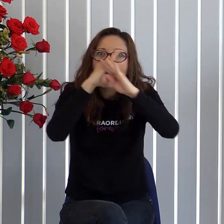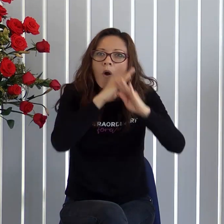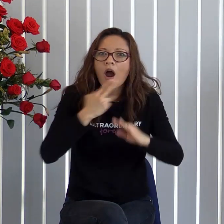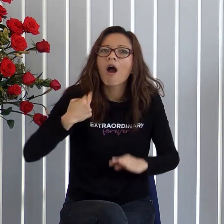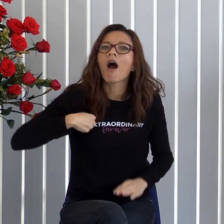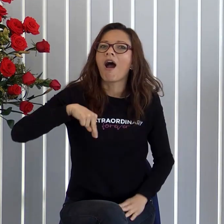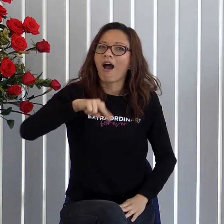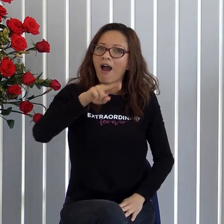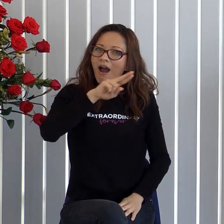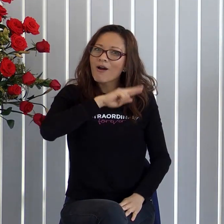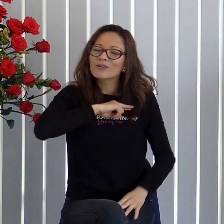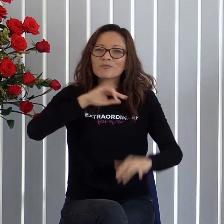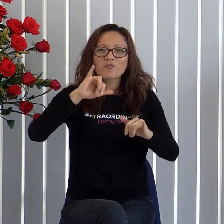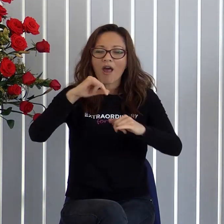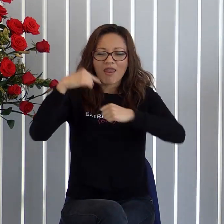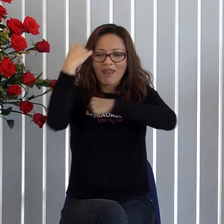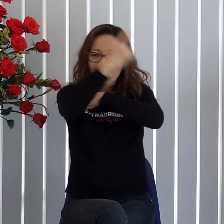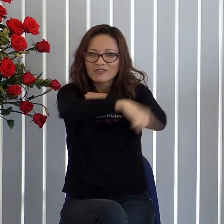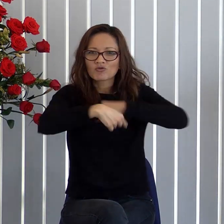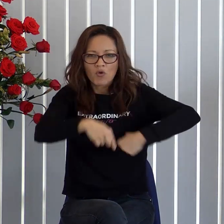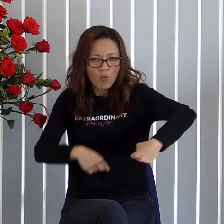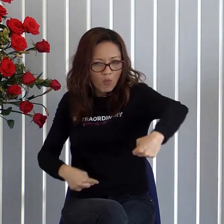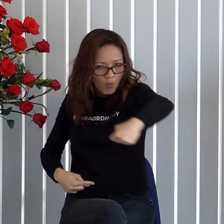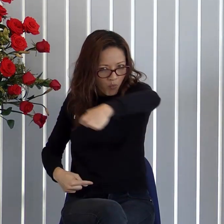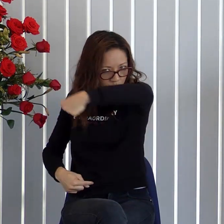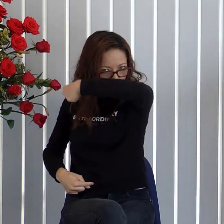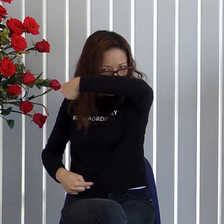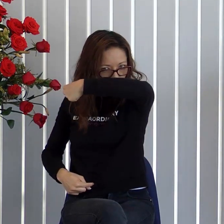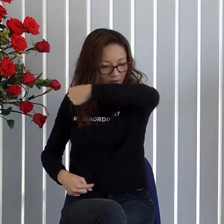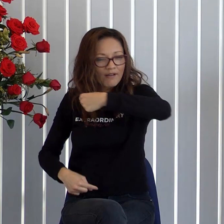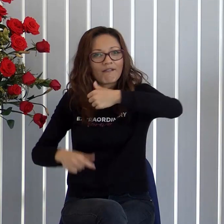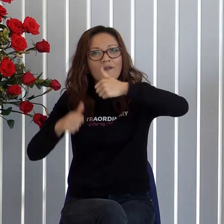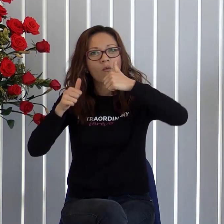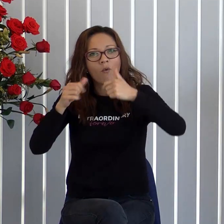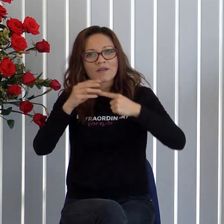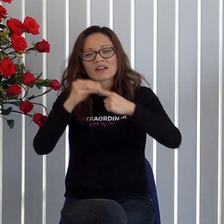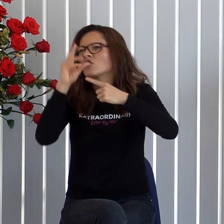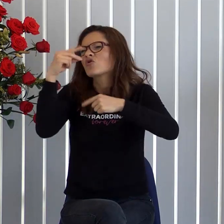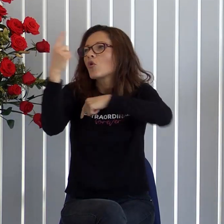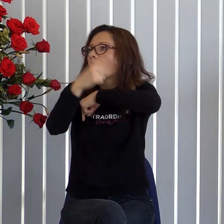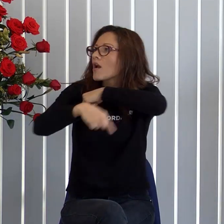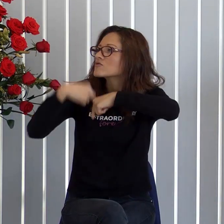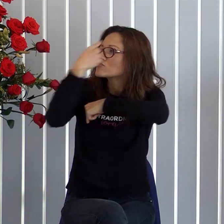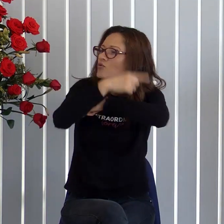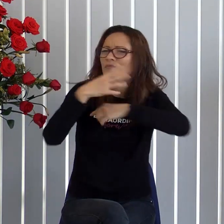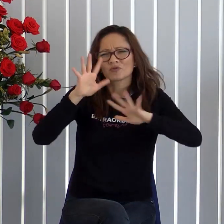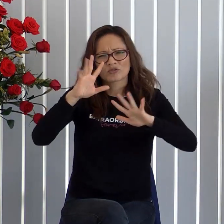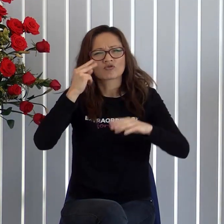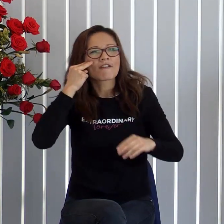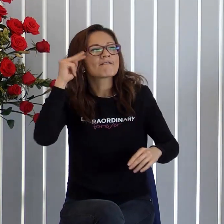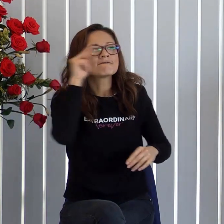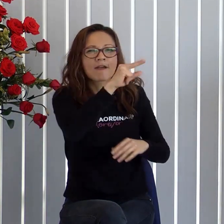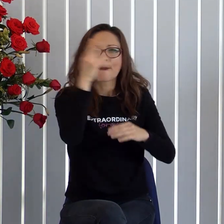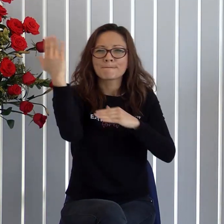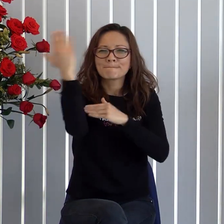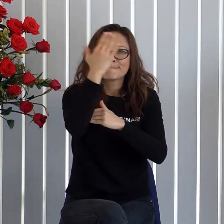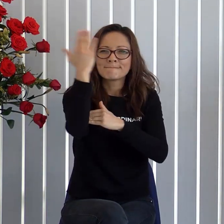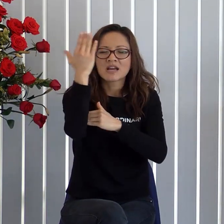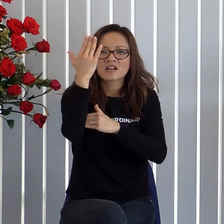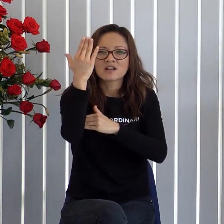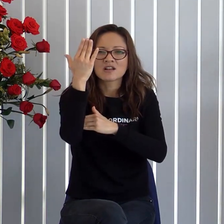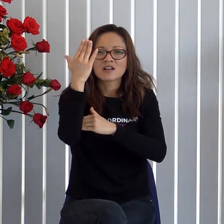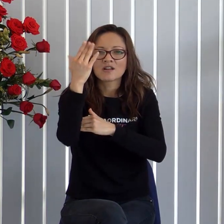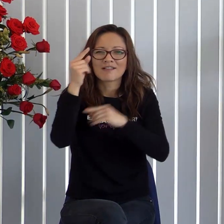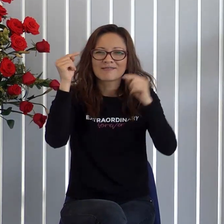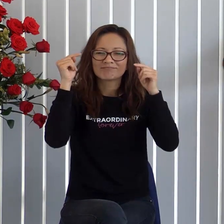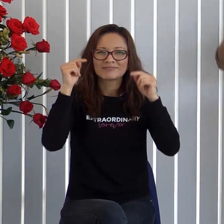armadura espectacular. Y yo creo que no es solamente un escudo. No sé si usted veía las películas de los samuráis, que